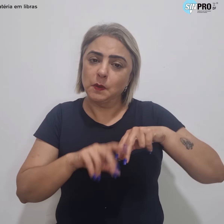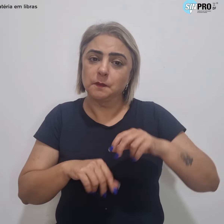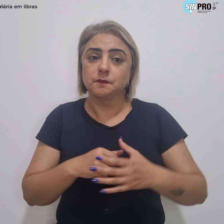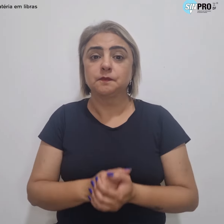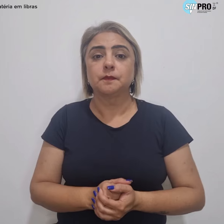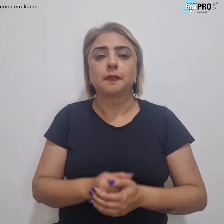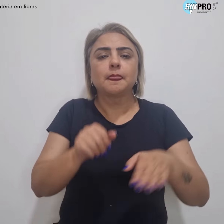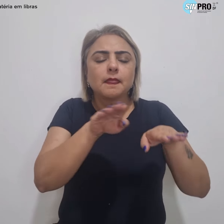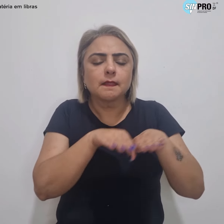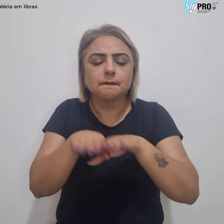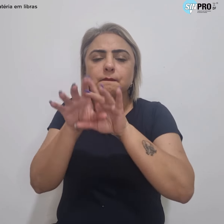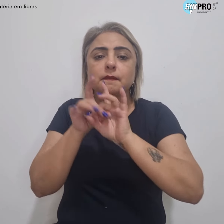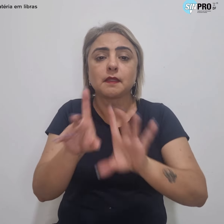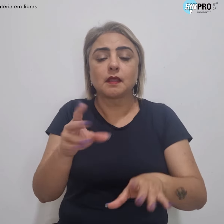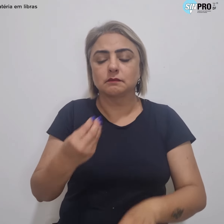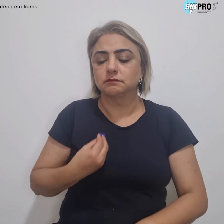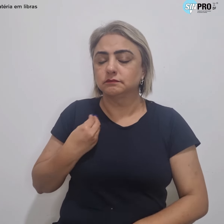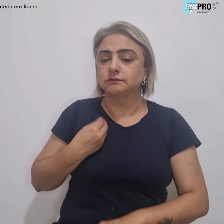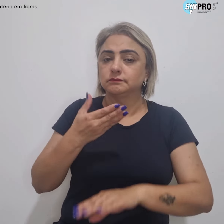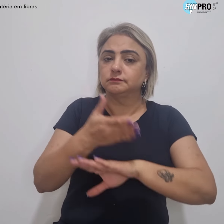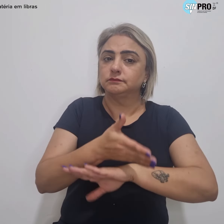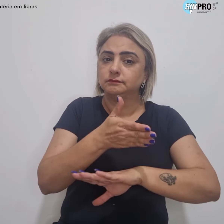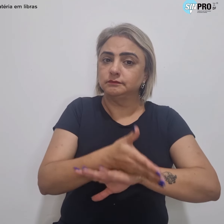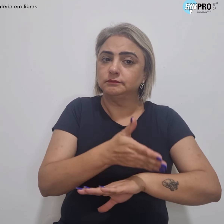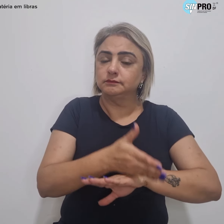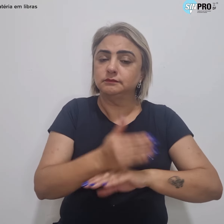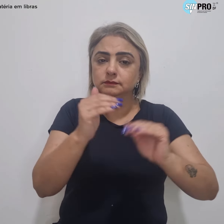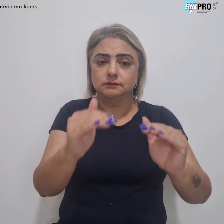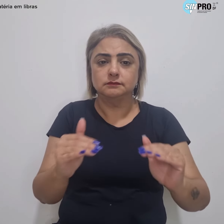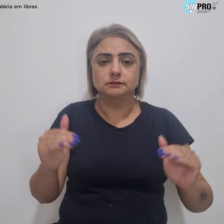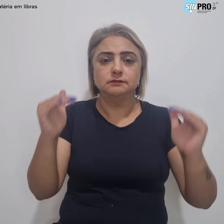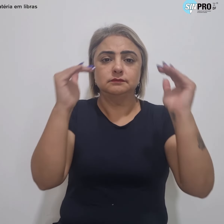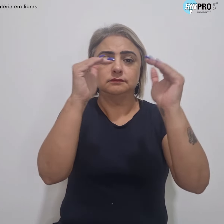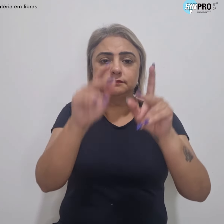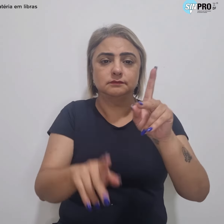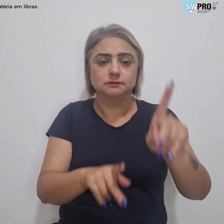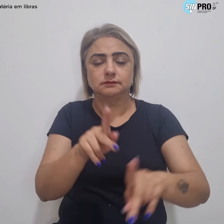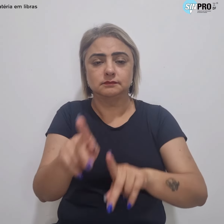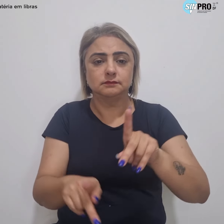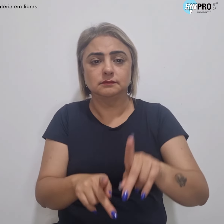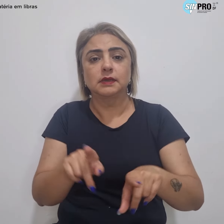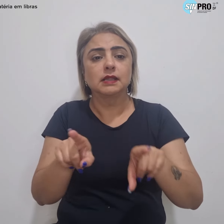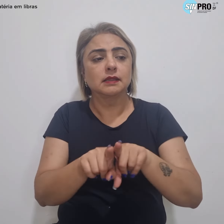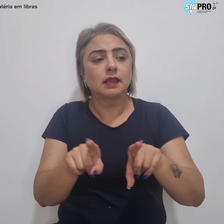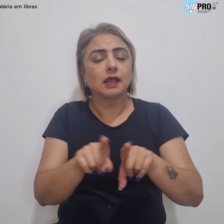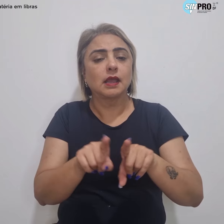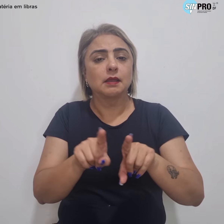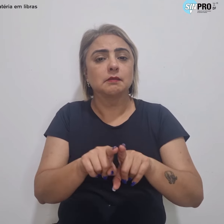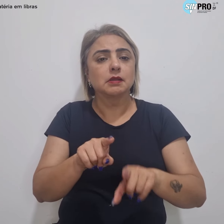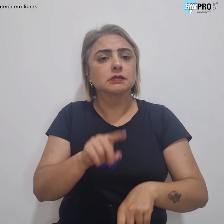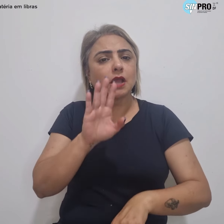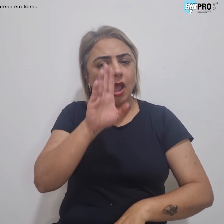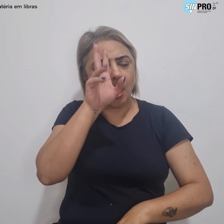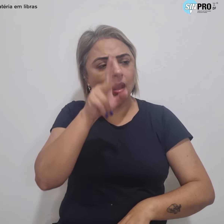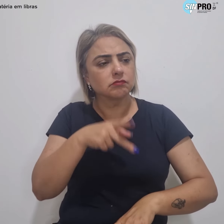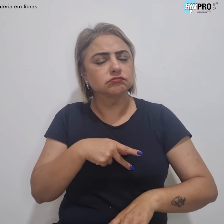Democracia participativa e soberania popular. E autodeterminação dos povos